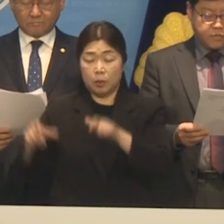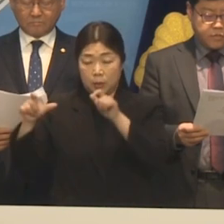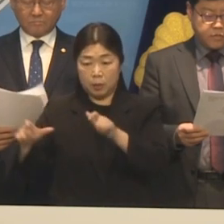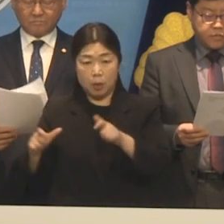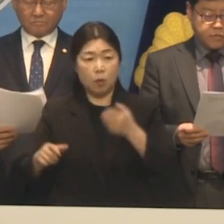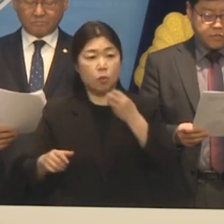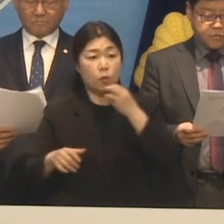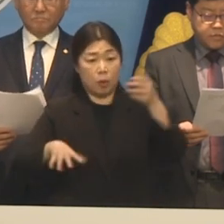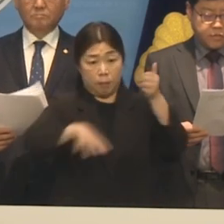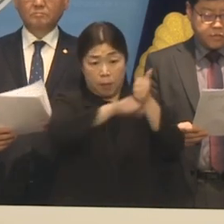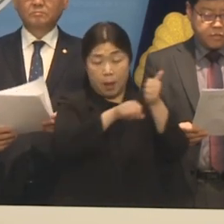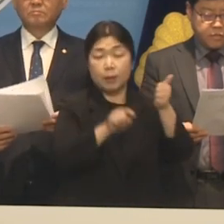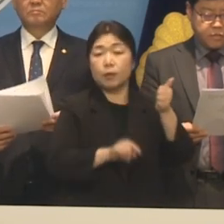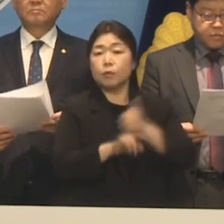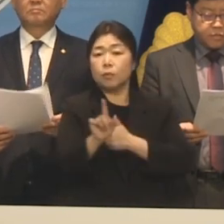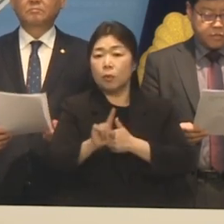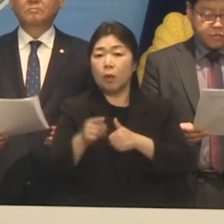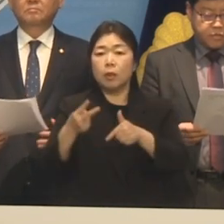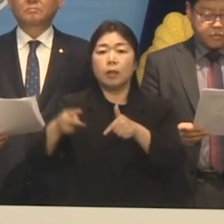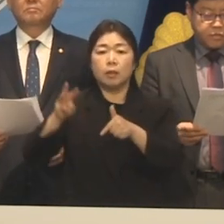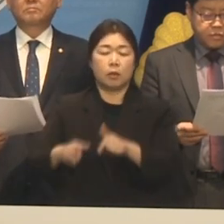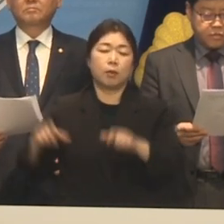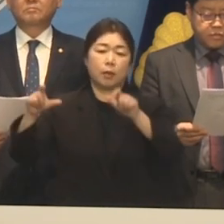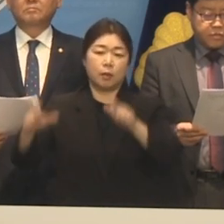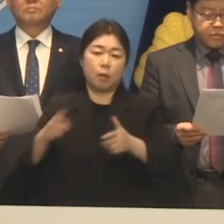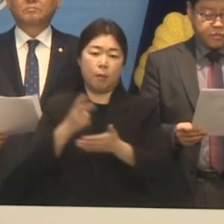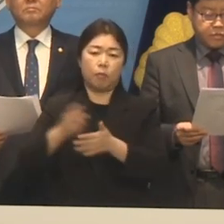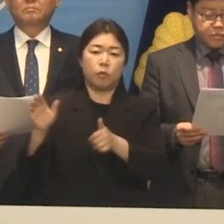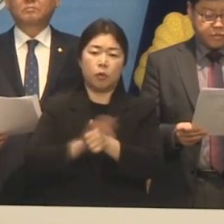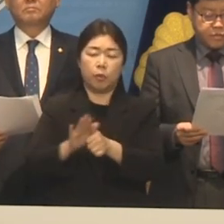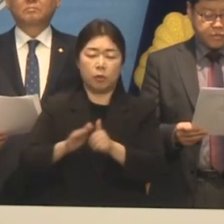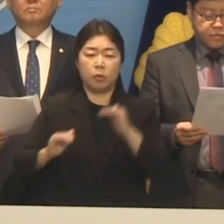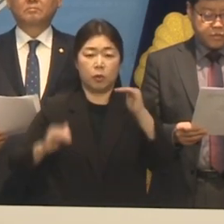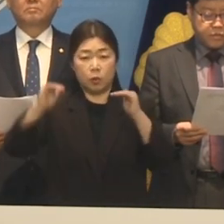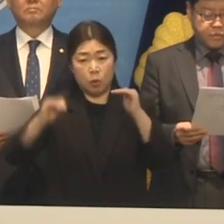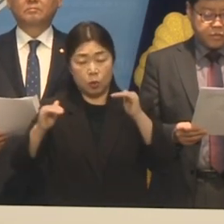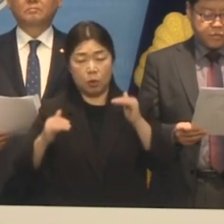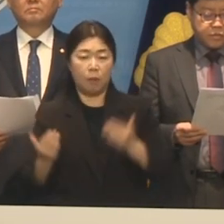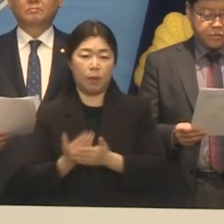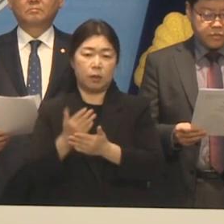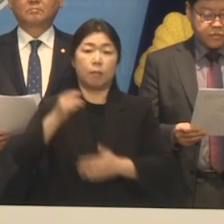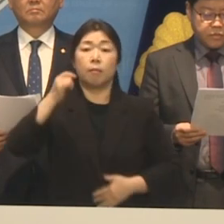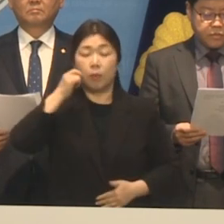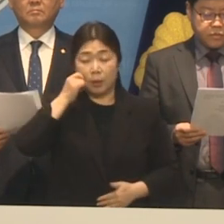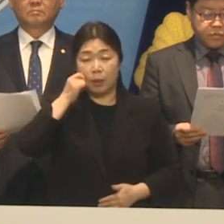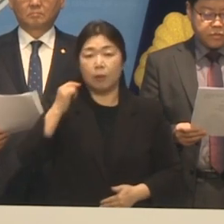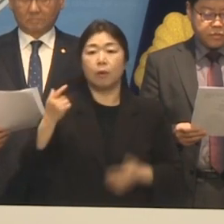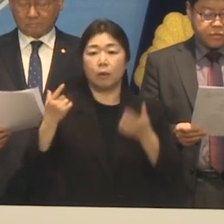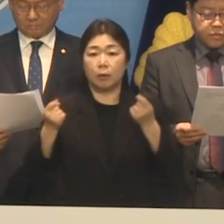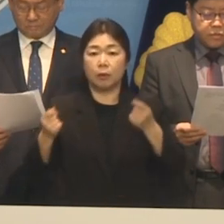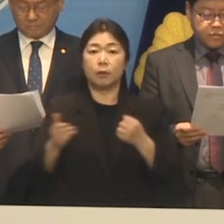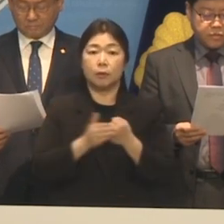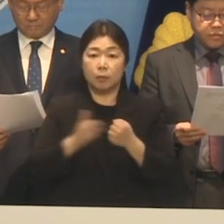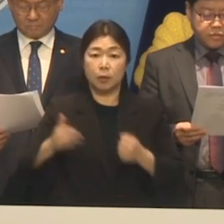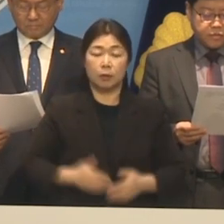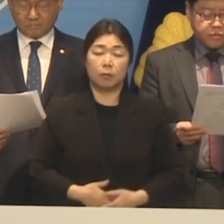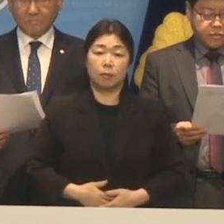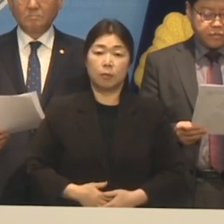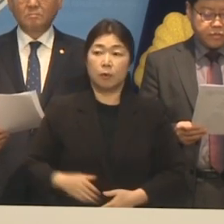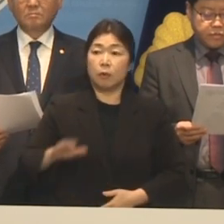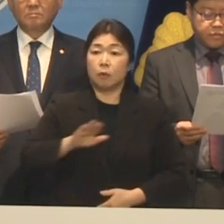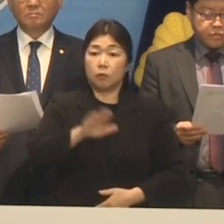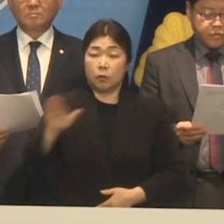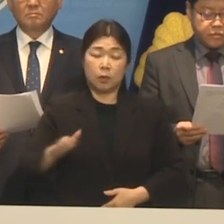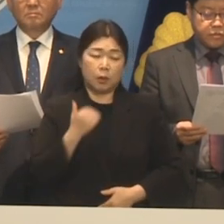종속되어 있는 것은 인천 자체의 법률 서비스 수준을 발전시키는 것을 저해하기 때문에 우리는 더